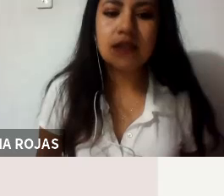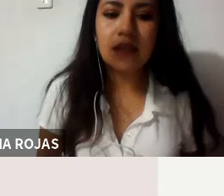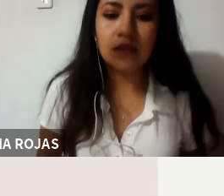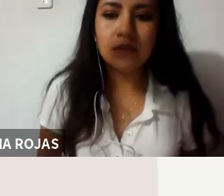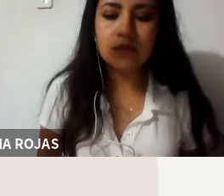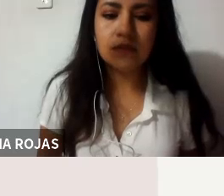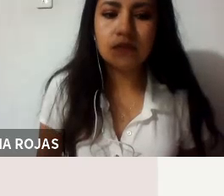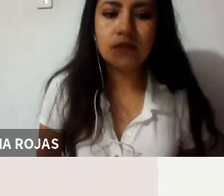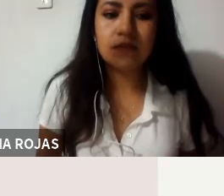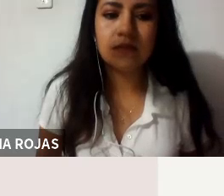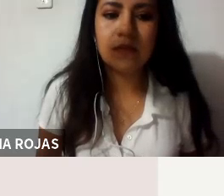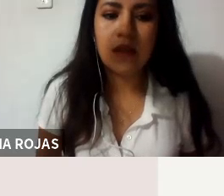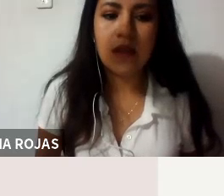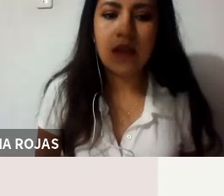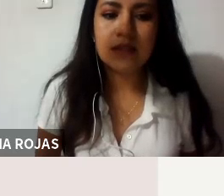sano,